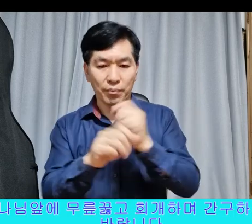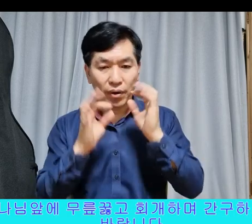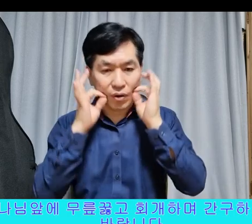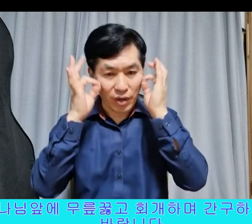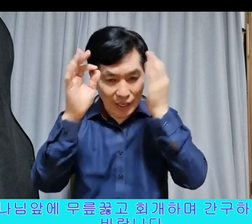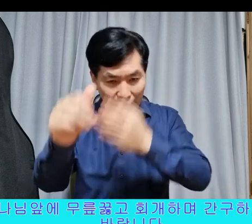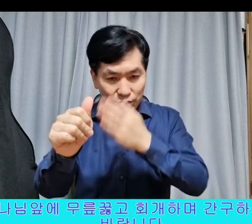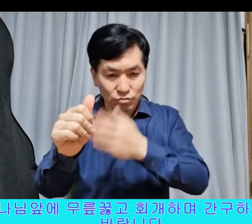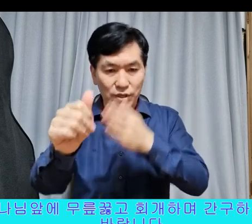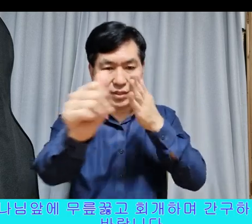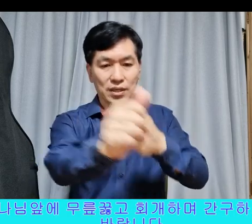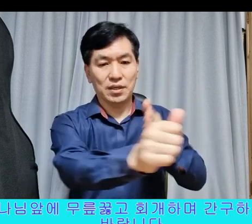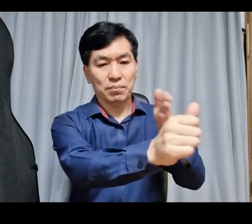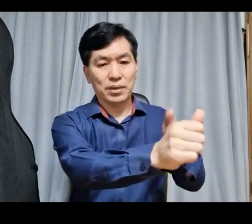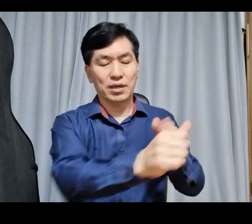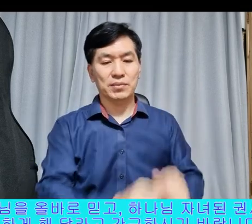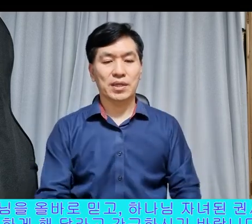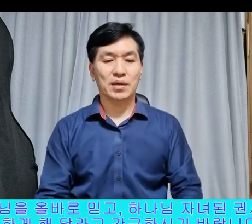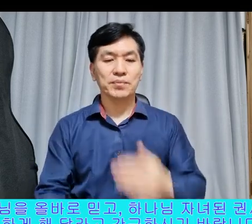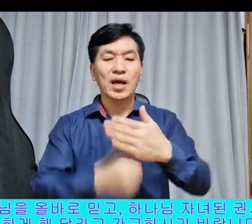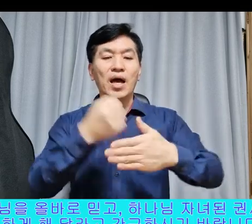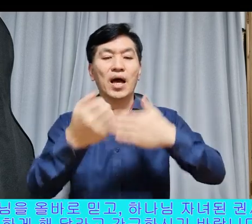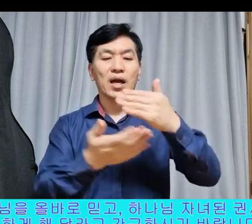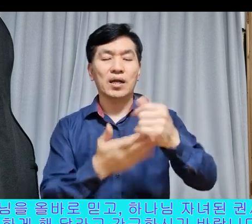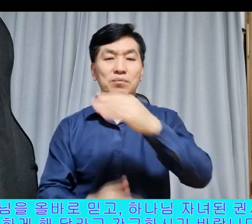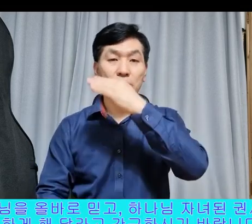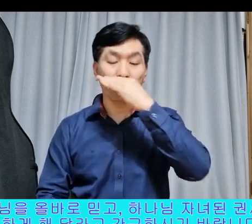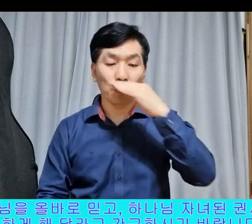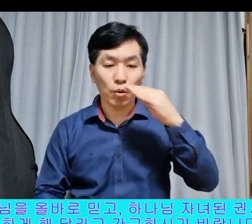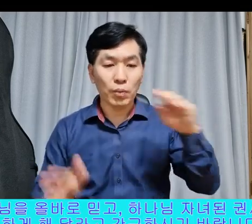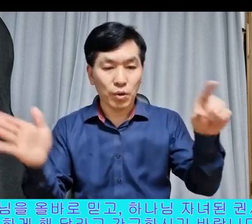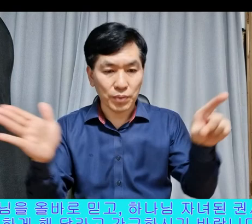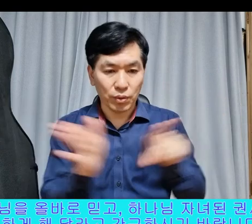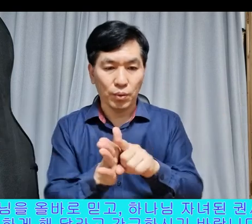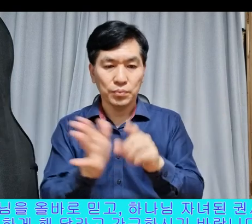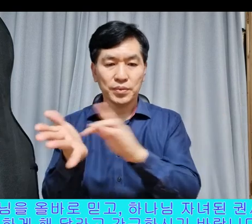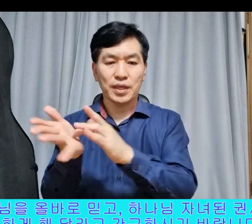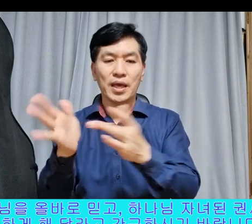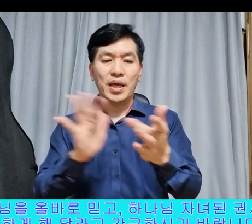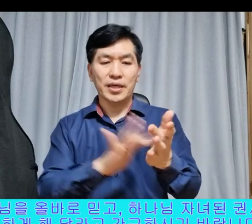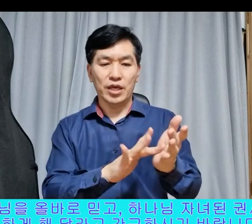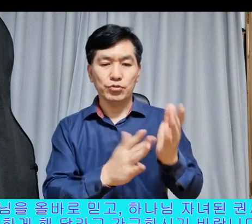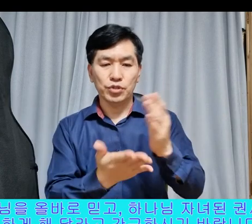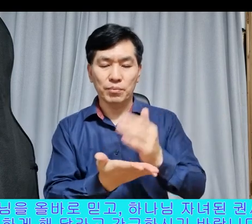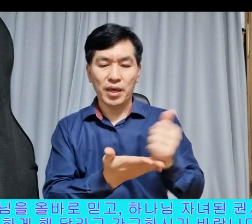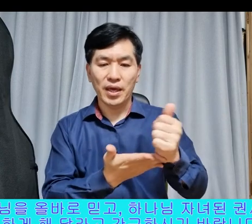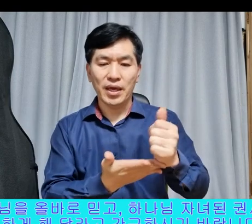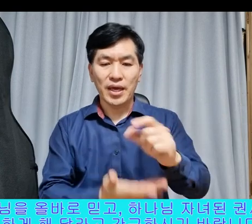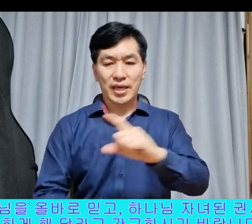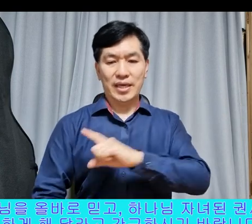회개하며 간구하시기 바랍니다. 하나님을 올바로 믿고 예수님의